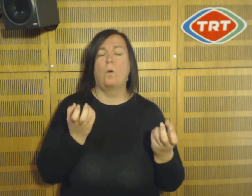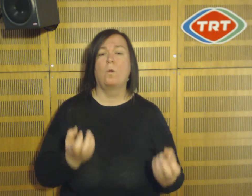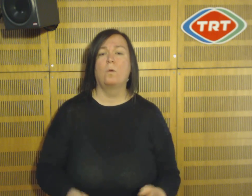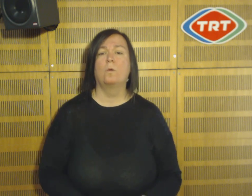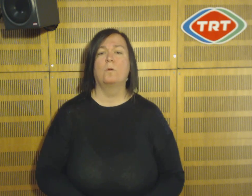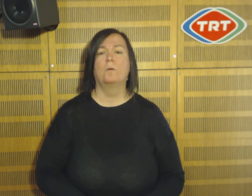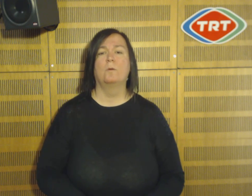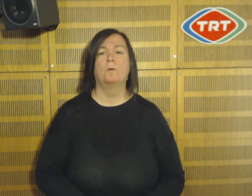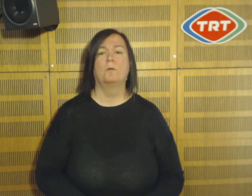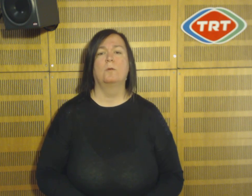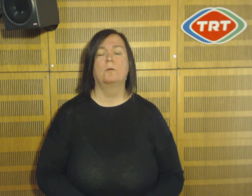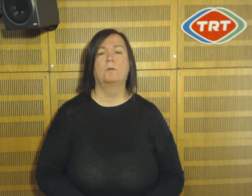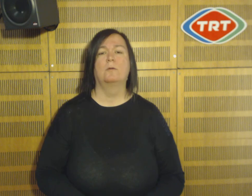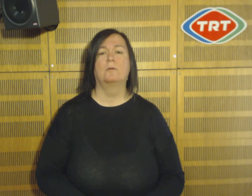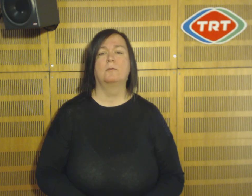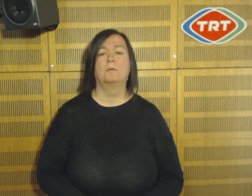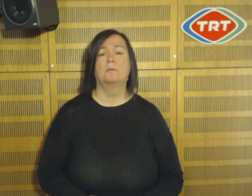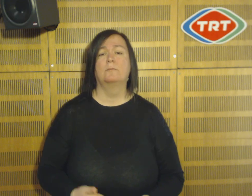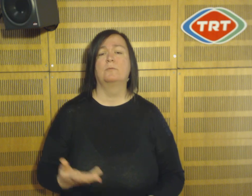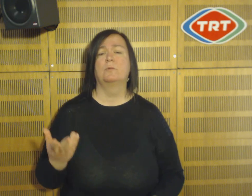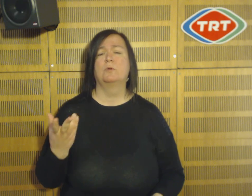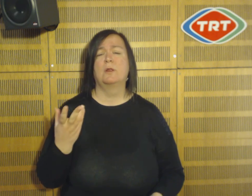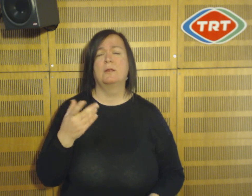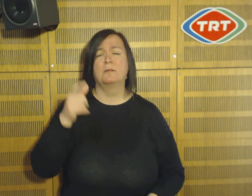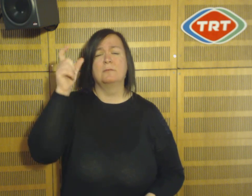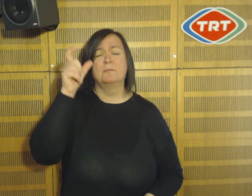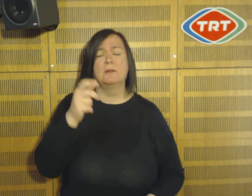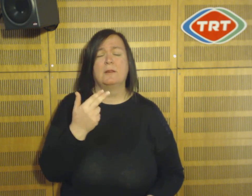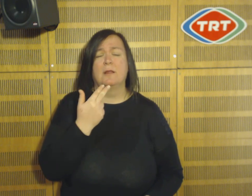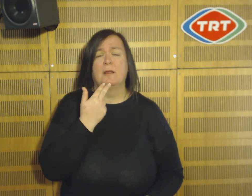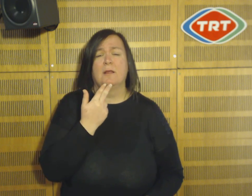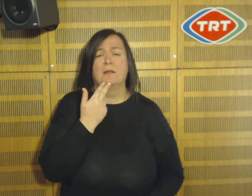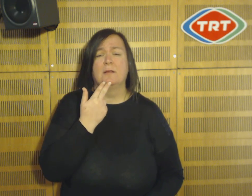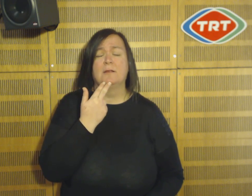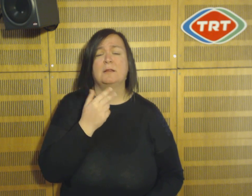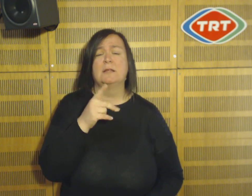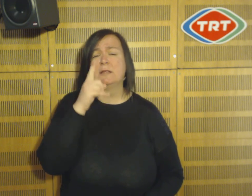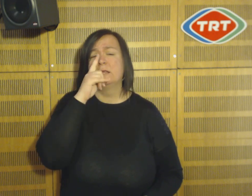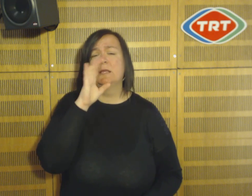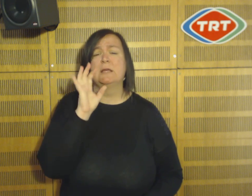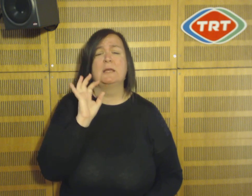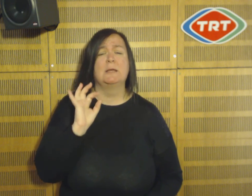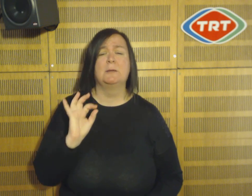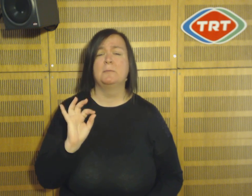kor efsane kadın kimdi